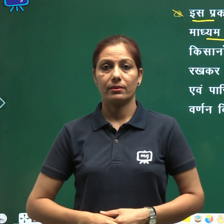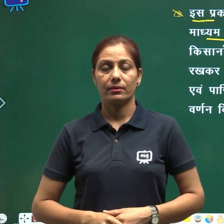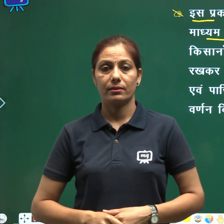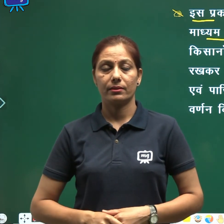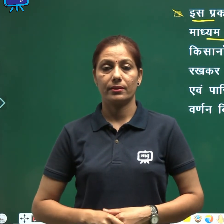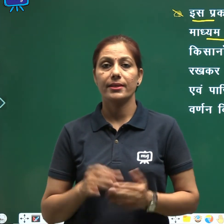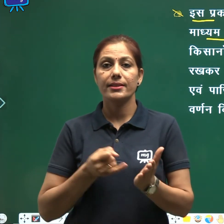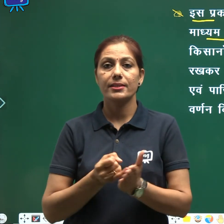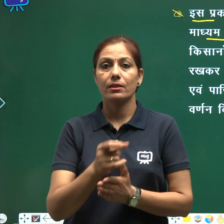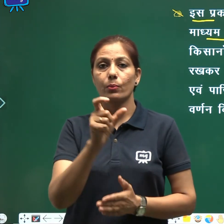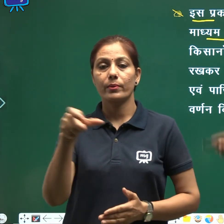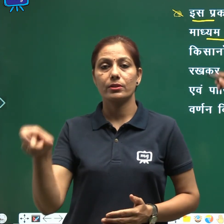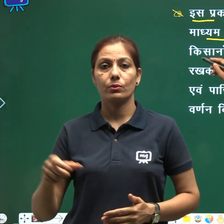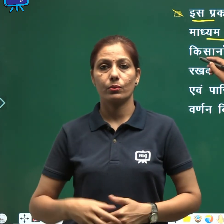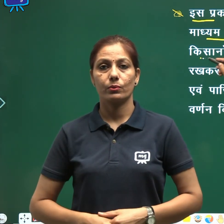किसानों को